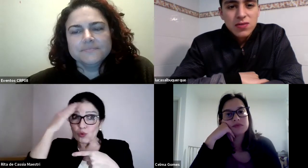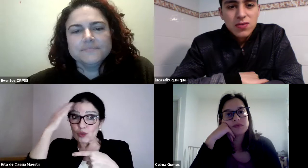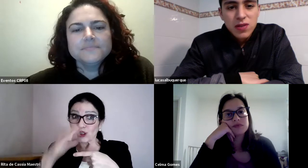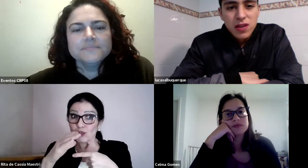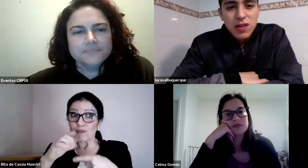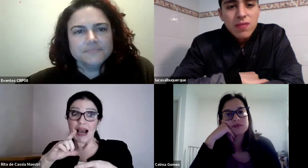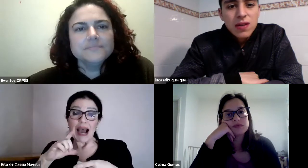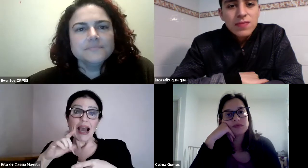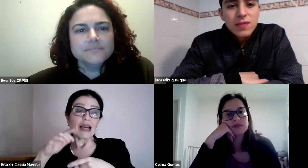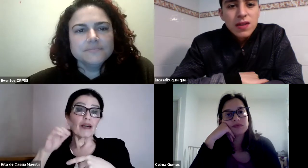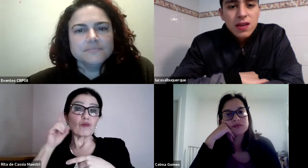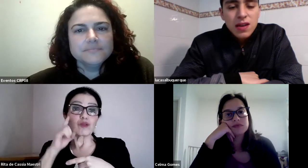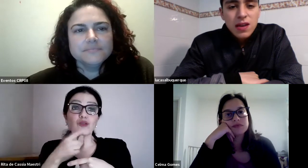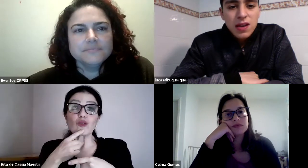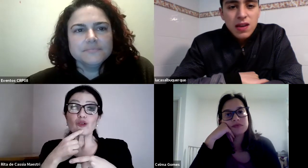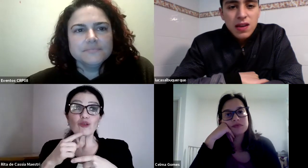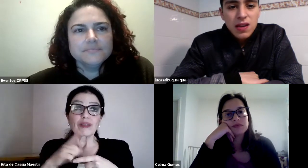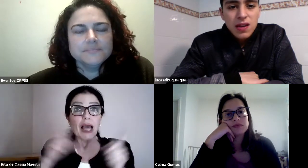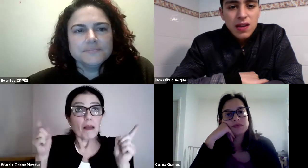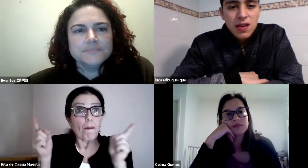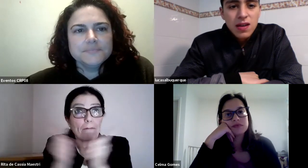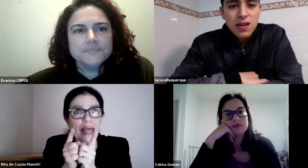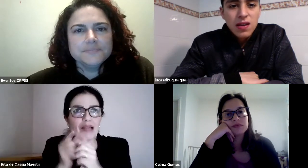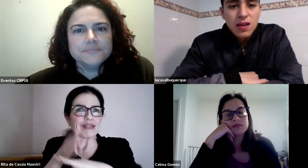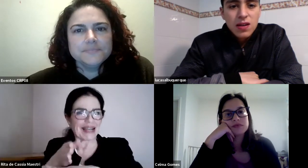de Surdos de Curitiba,